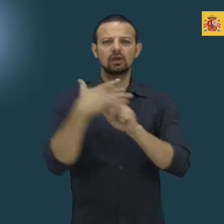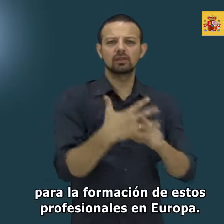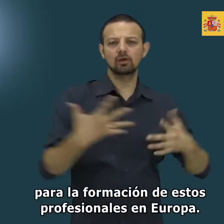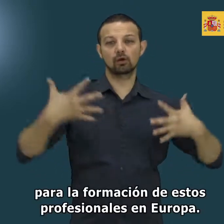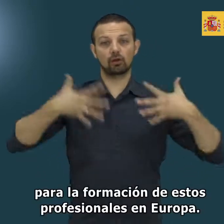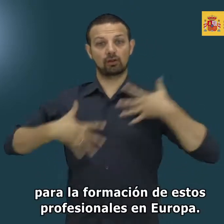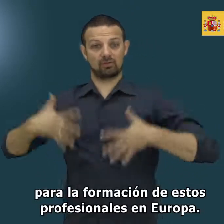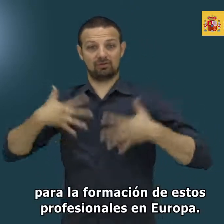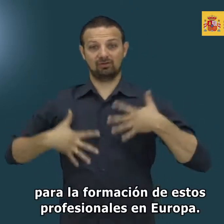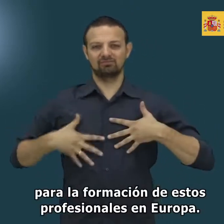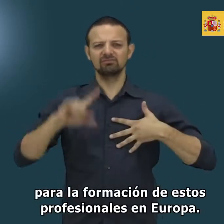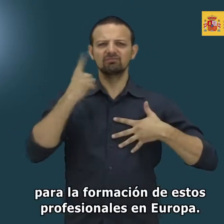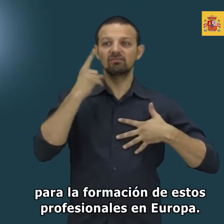formación de estos profesionales en Europa.